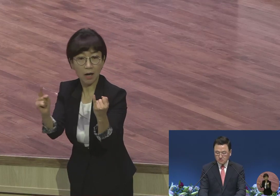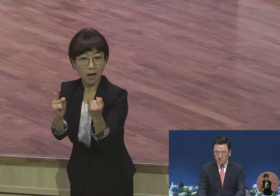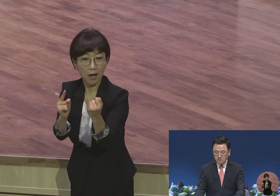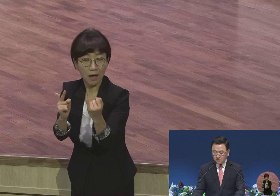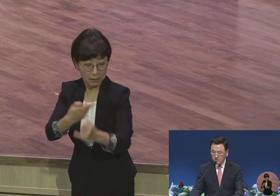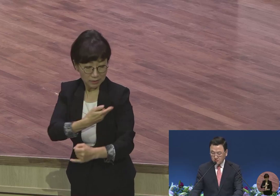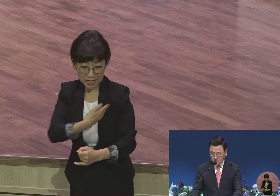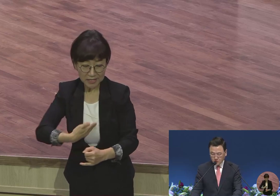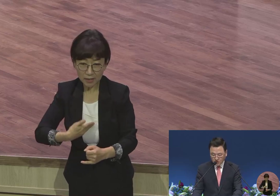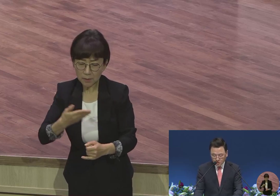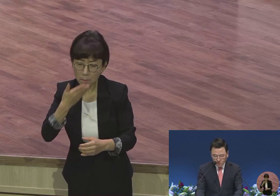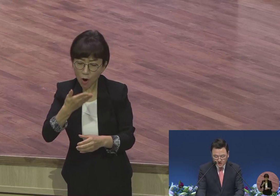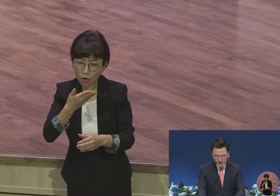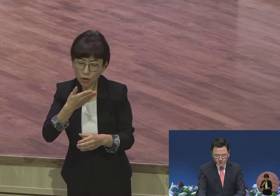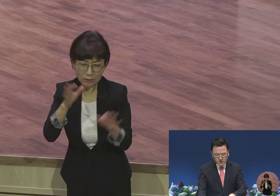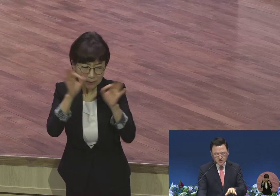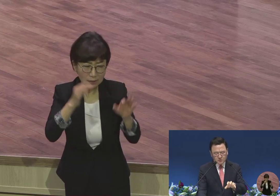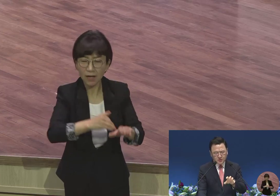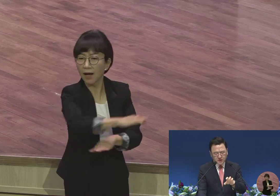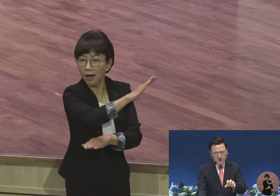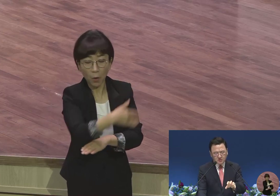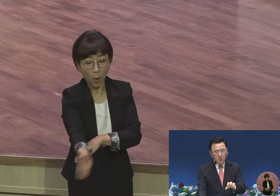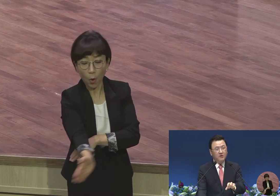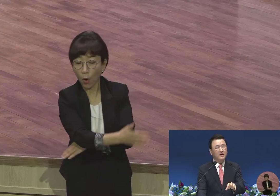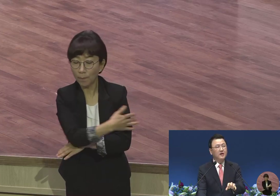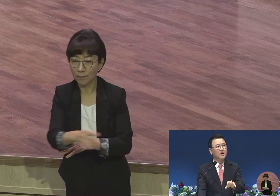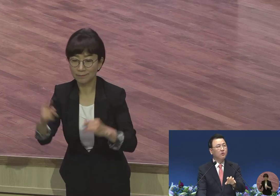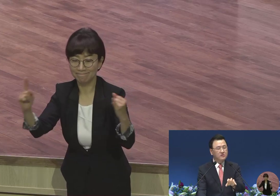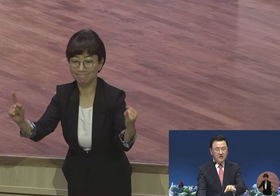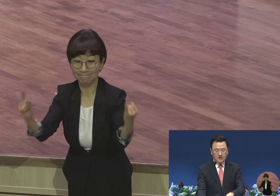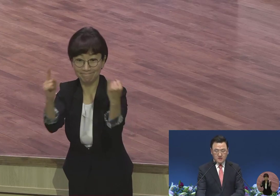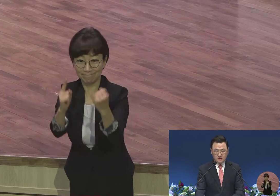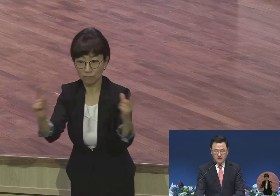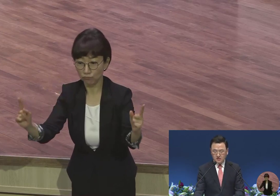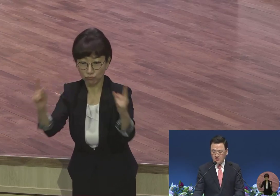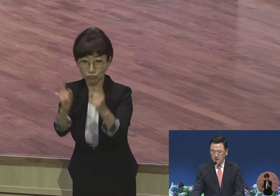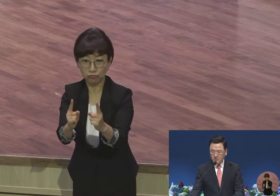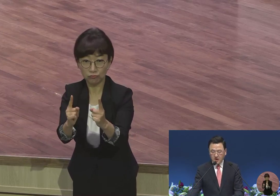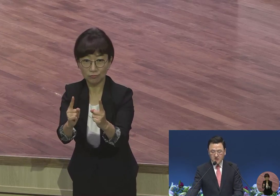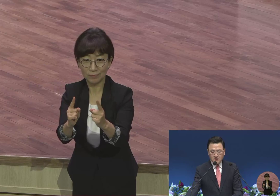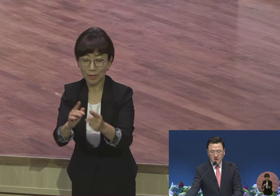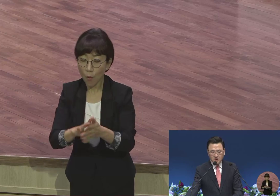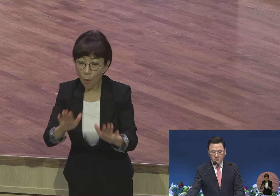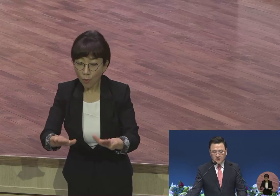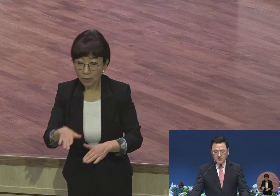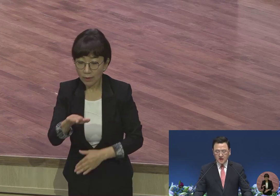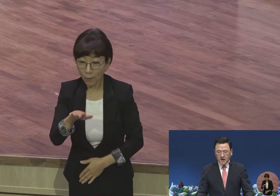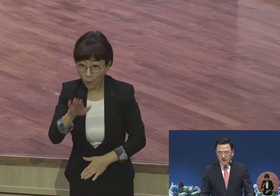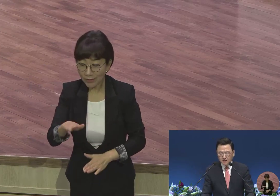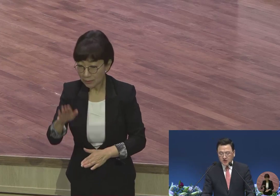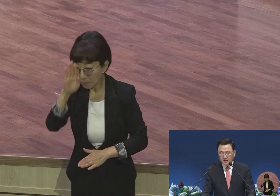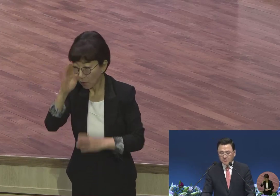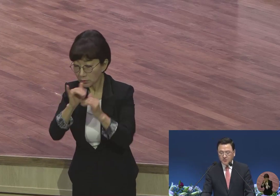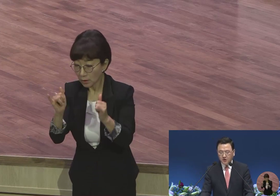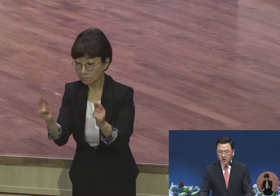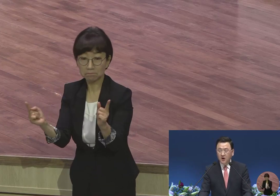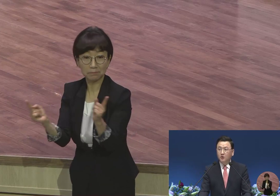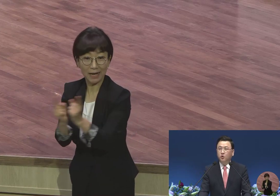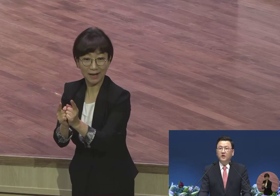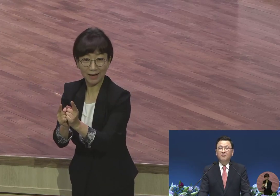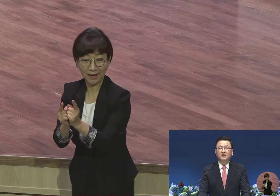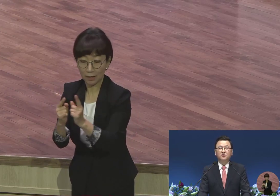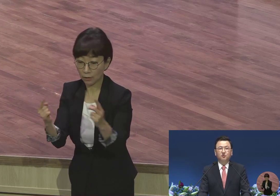내려갔습니다. 요한복음 5장에도 예수님은 베데스다 못가에 혼자 계셨어요. 8장에 현장에서 가늠하다